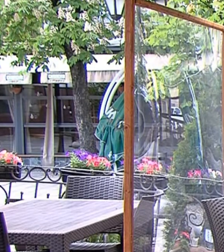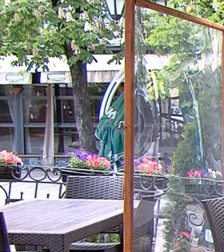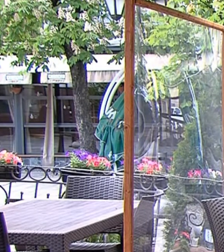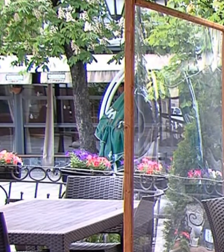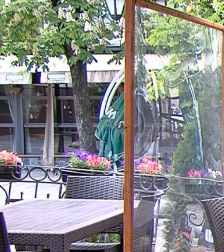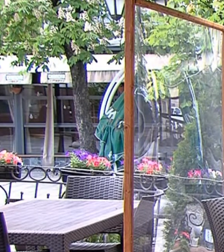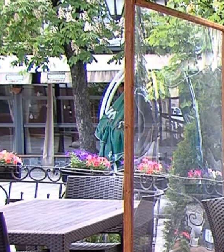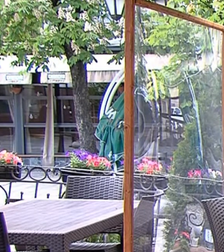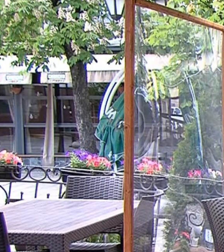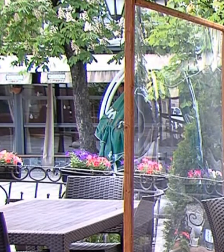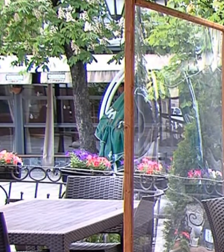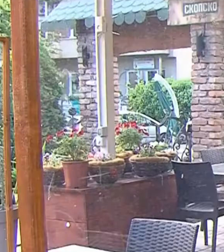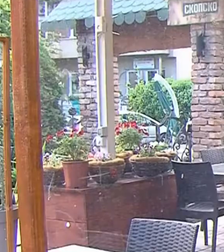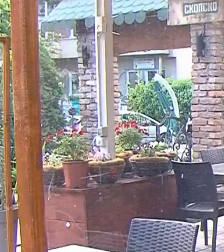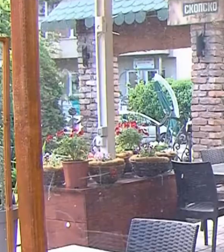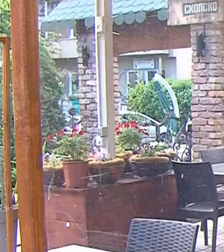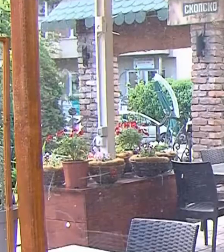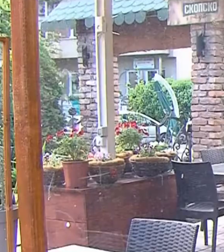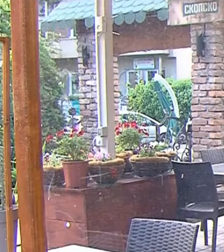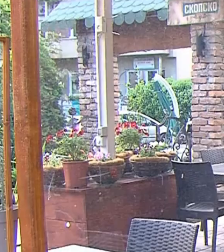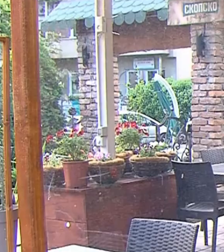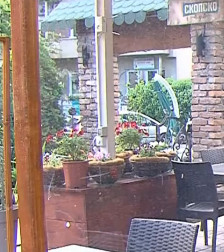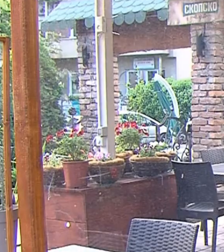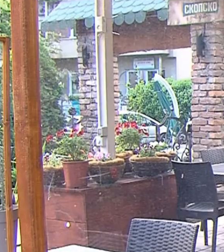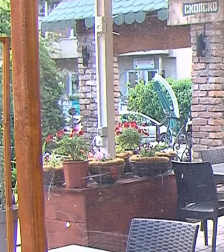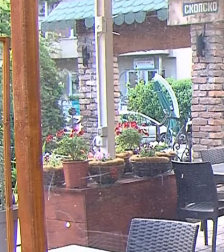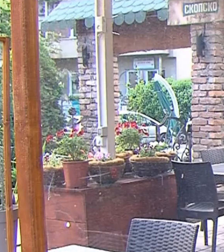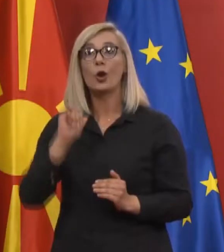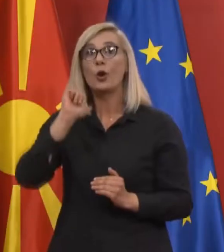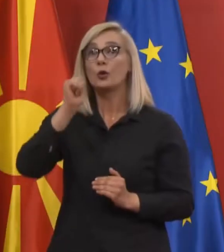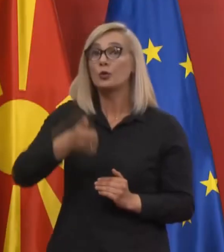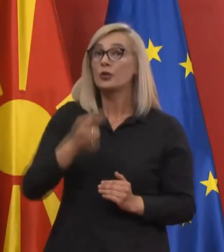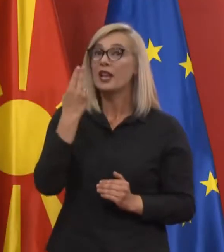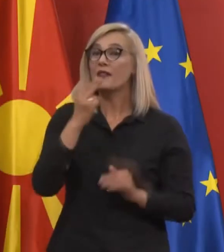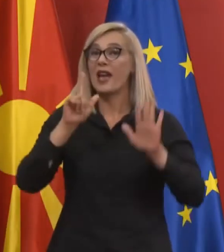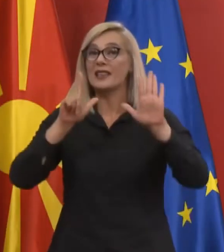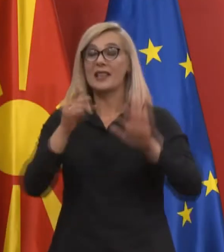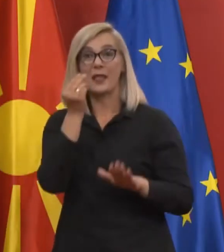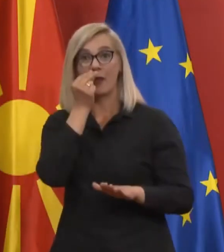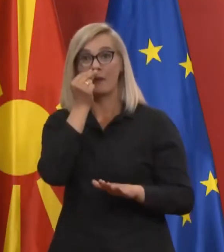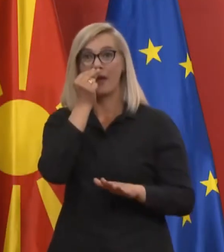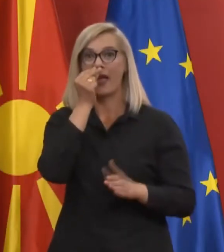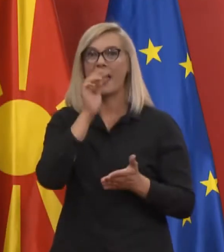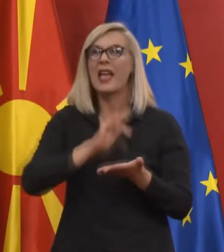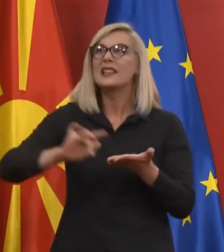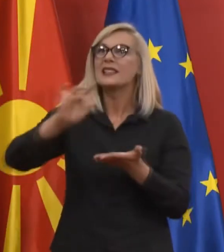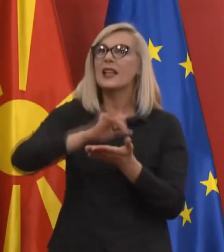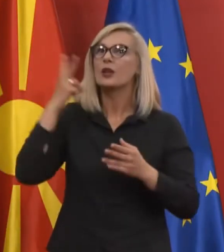objektet hotelierike me hapësira të mbyllura do të vendoset gjatë periudhës në vazhdim. Nga nesër 27